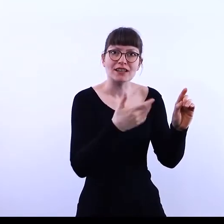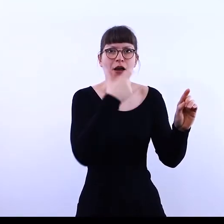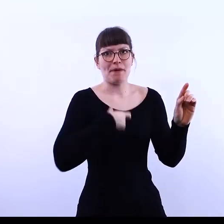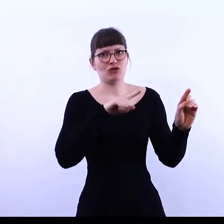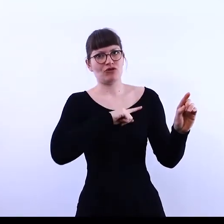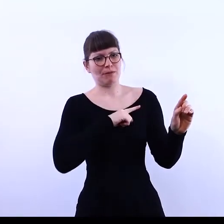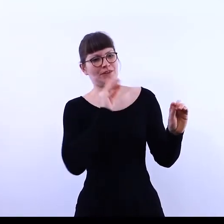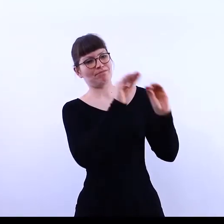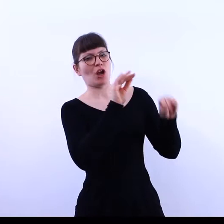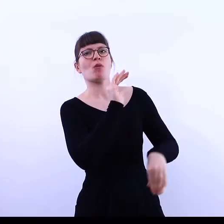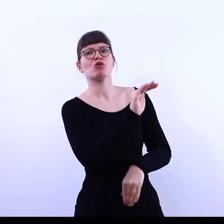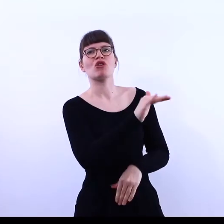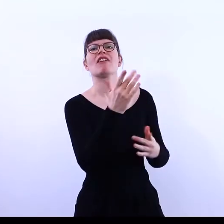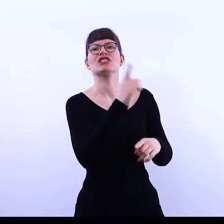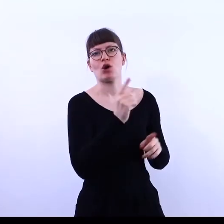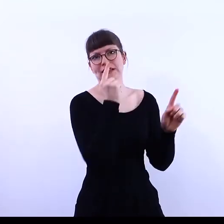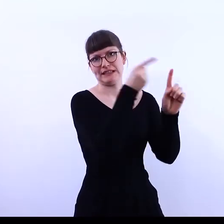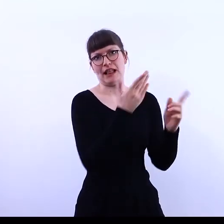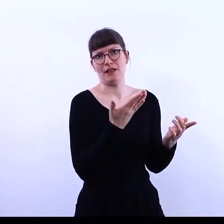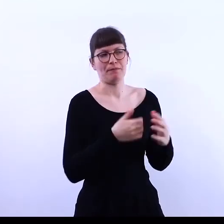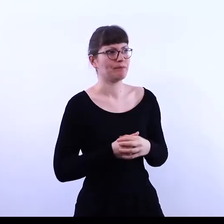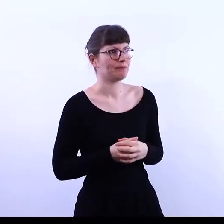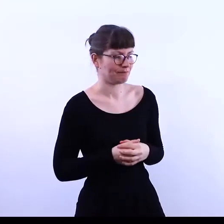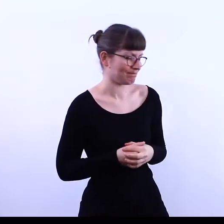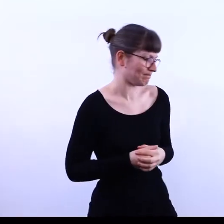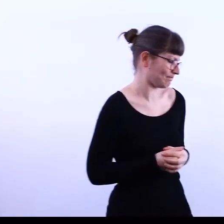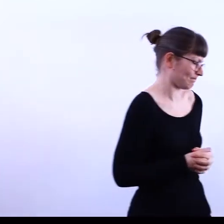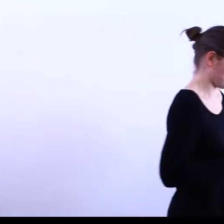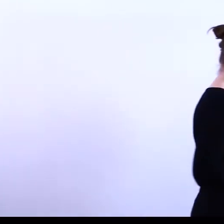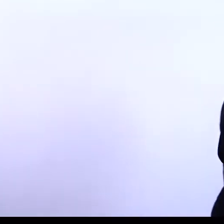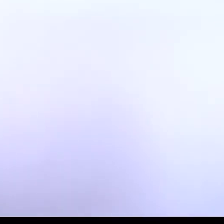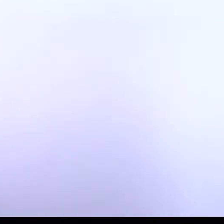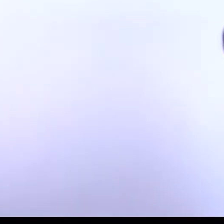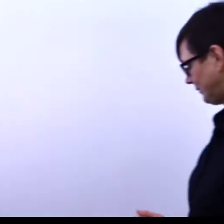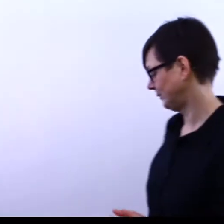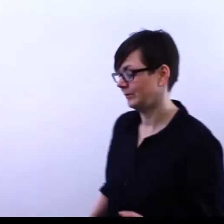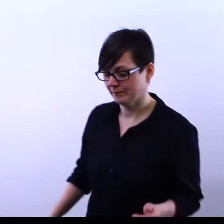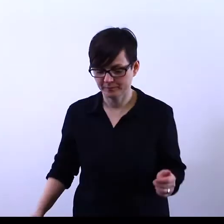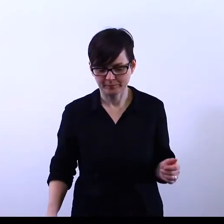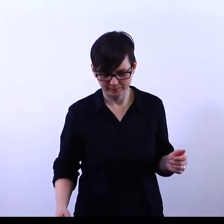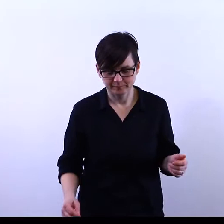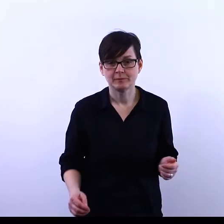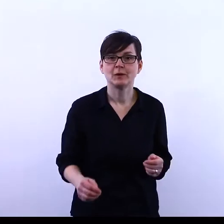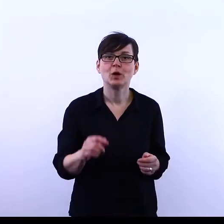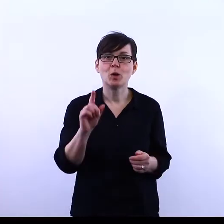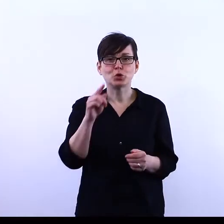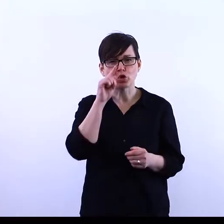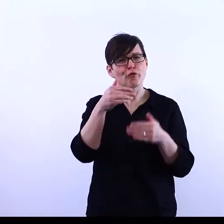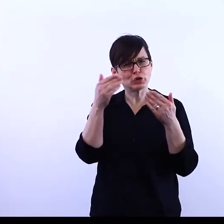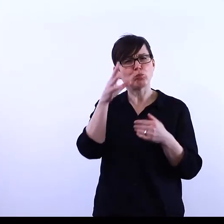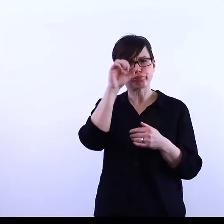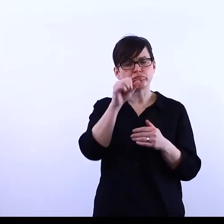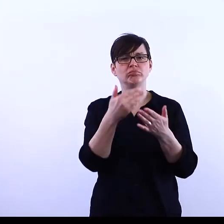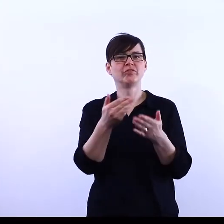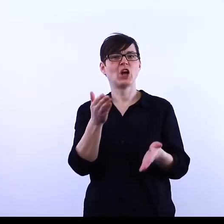Menschen vorgegeben. Wenn man das weiß, wenn man weiß, dass das sozusagen keine Zaubersysteme sind, keine